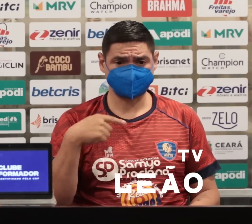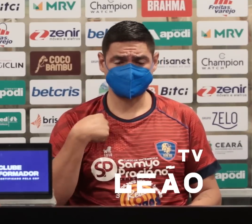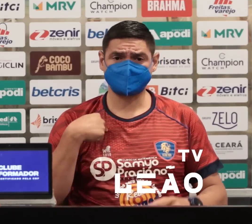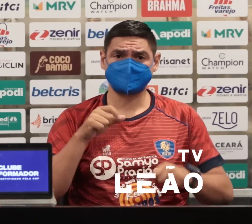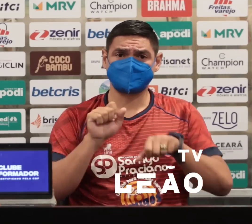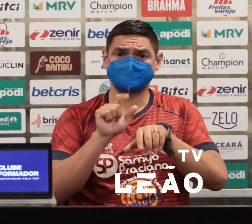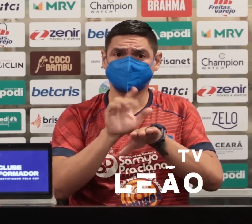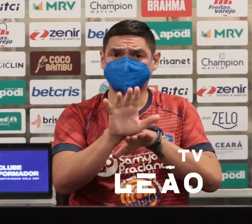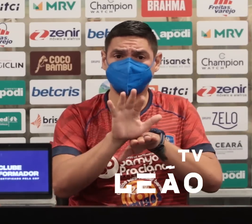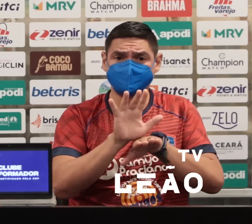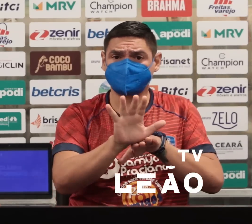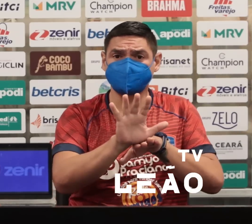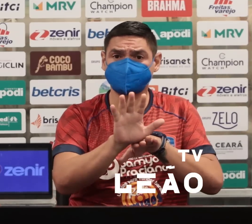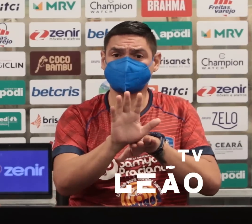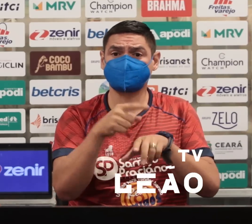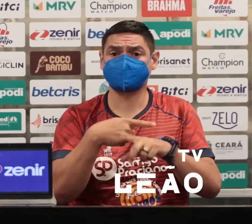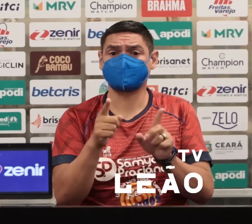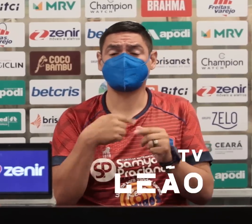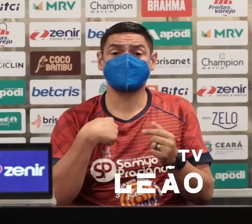não tivemos